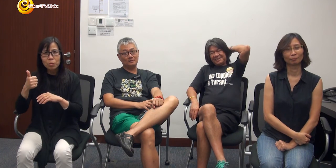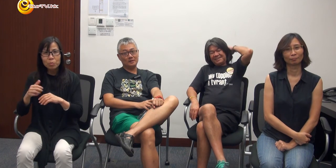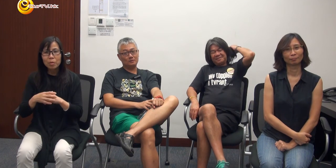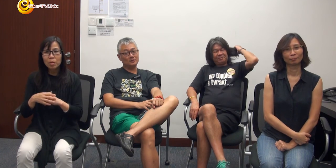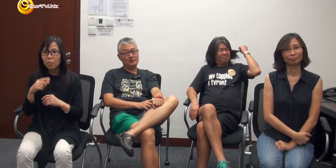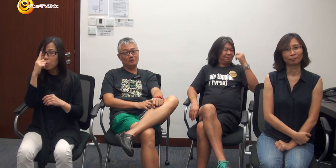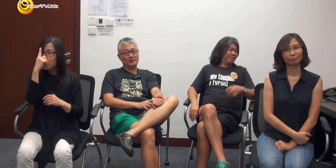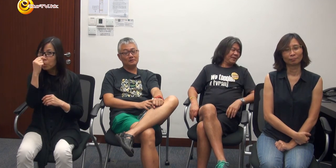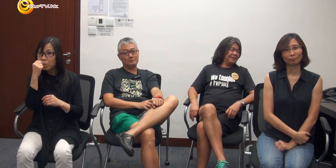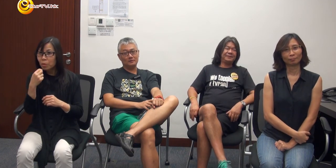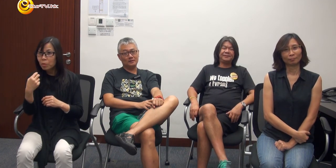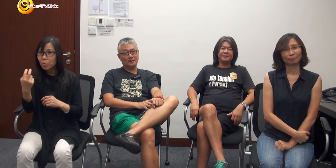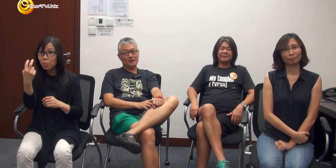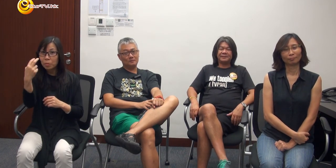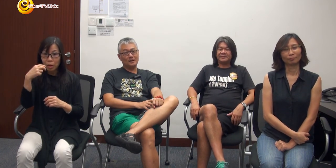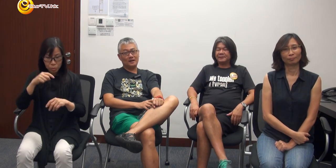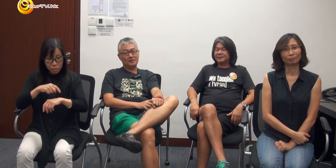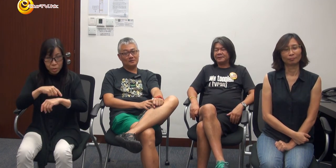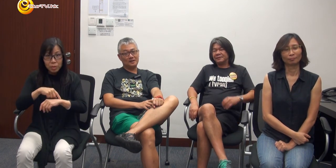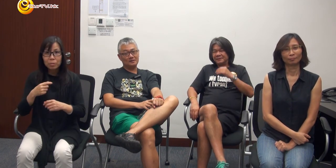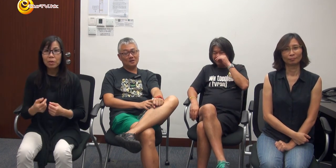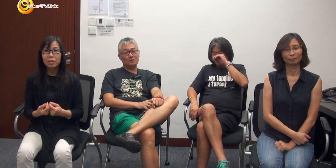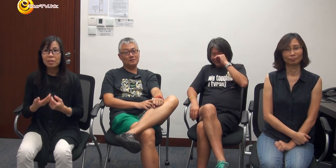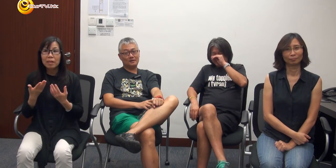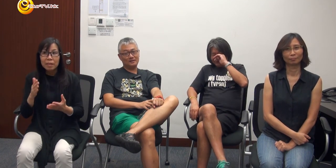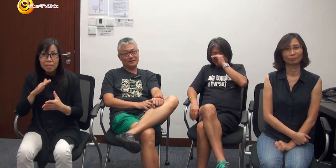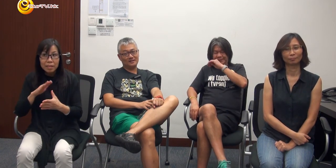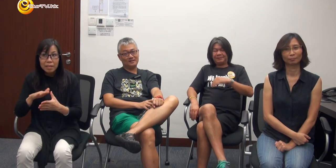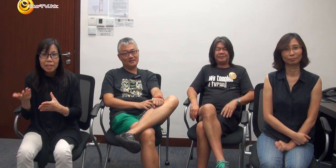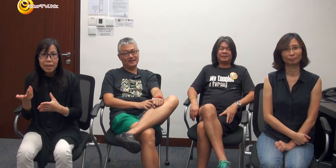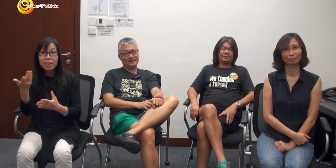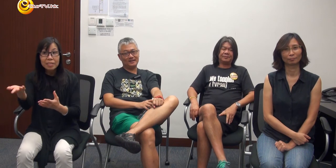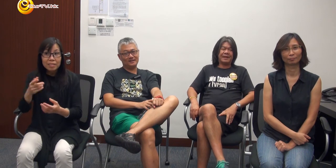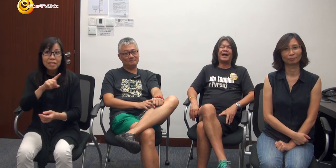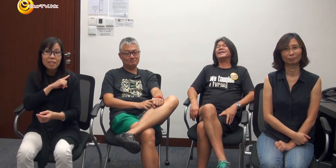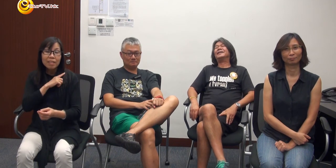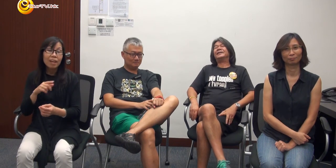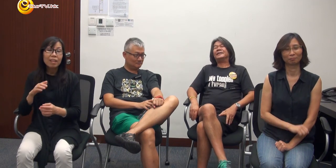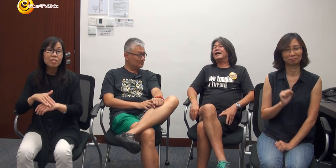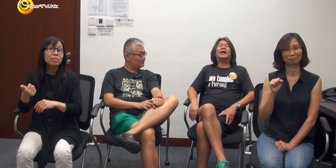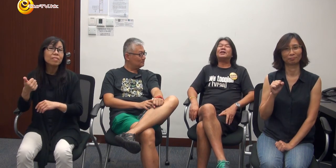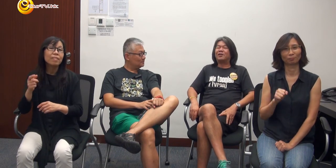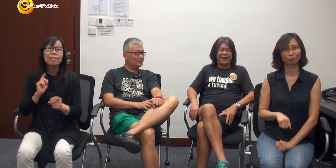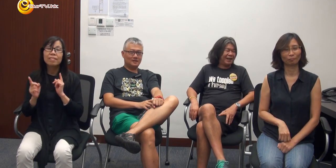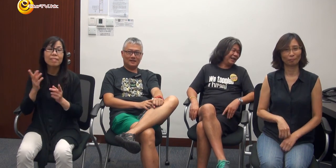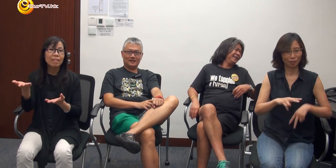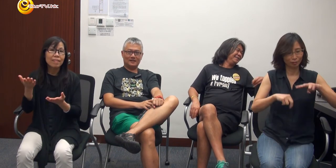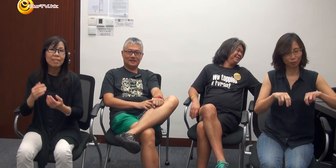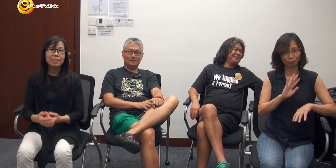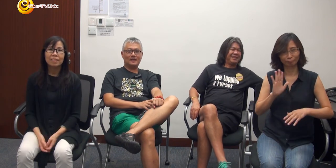英有冇睇我哋呢個節目啦。咁但係阿梁生好自為之啦。 下集不足啦。 係啦，好啦，